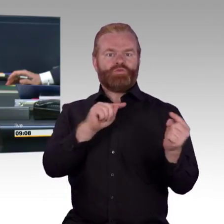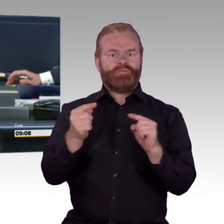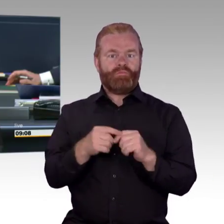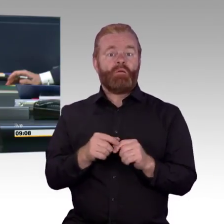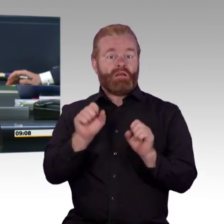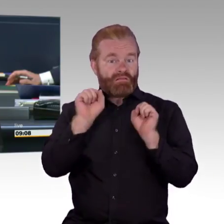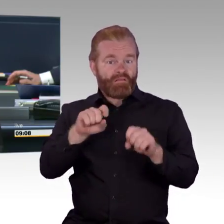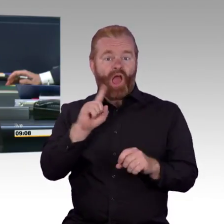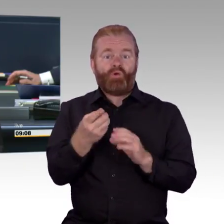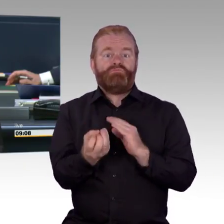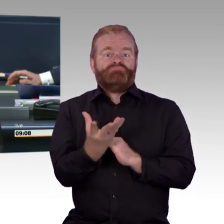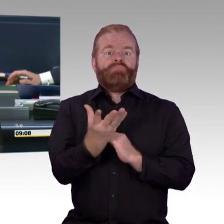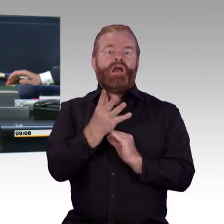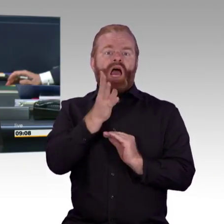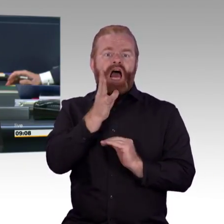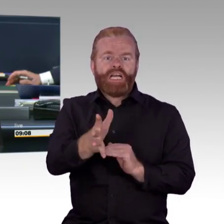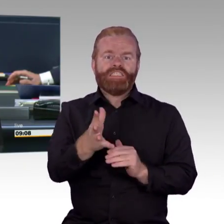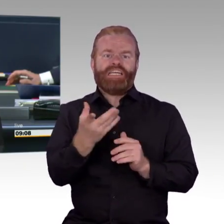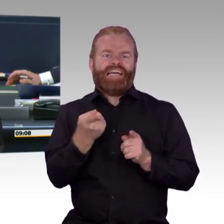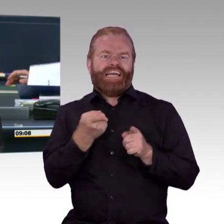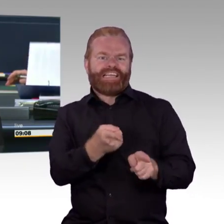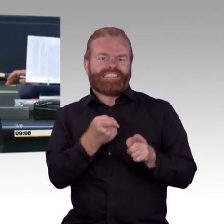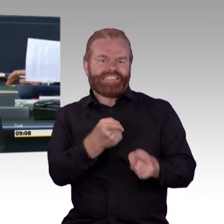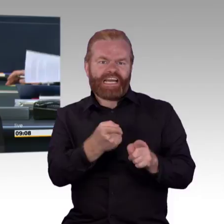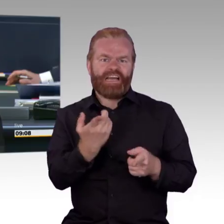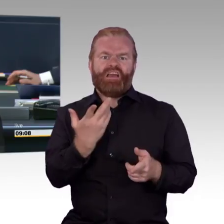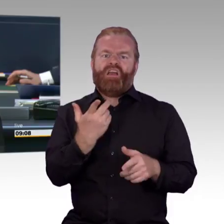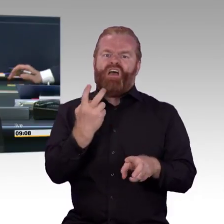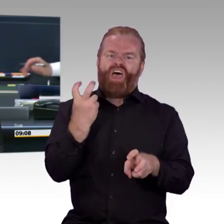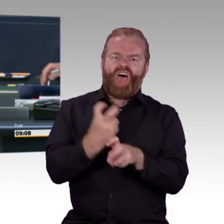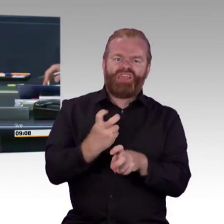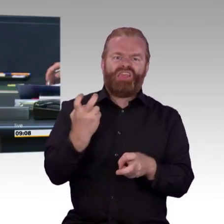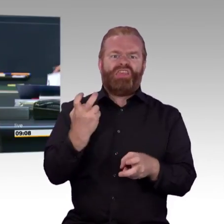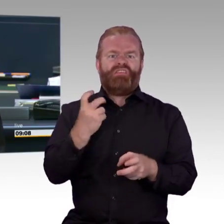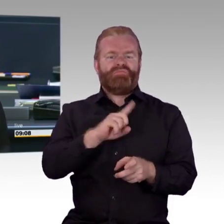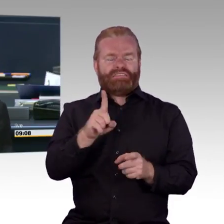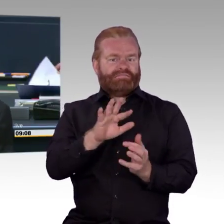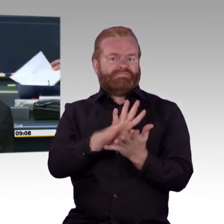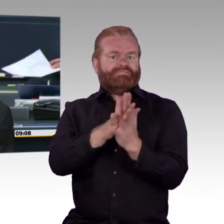zu vergiften. Zum Wohle des deutschen Volkes, das zu vertreten wir beauftragt sind.